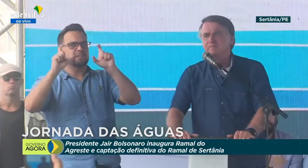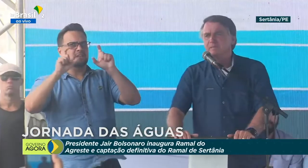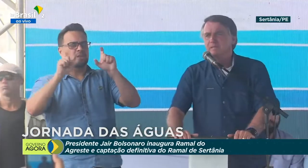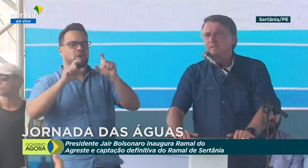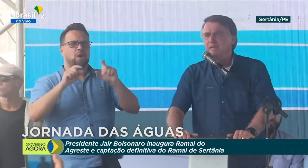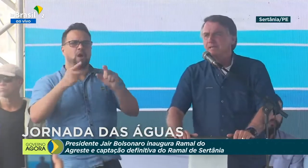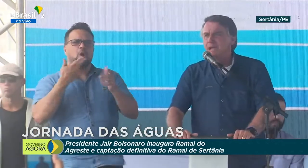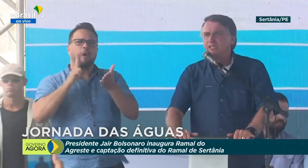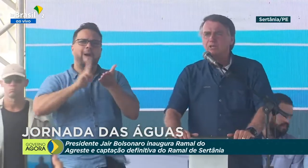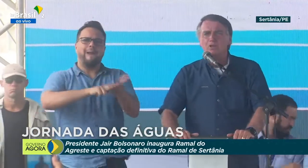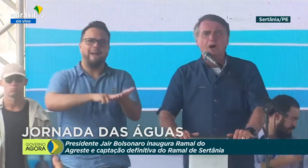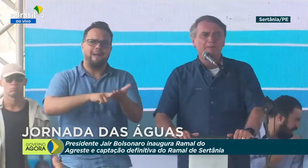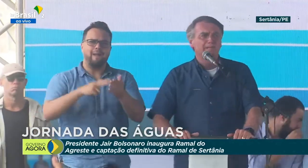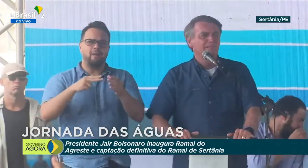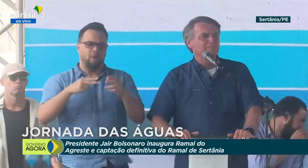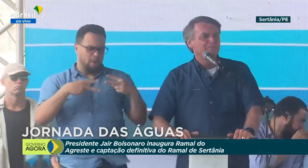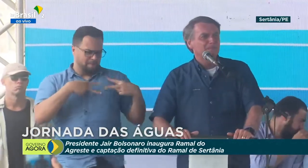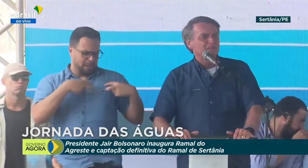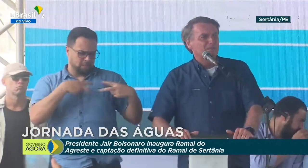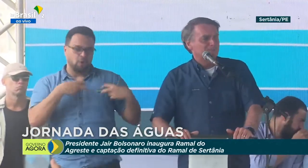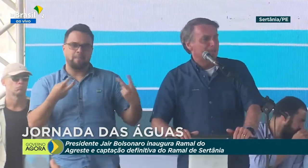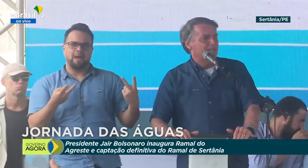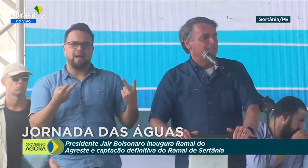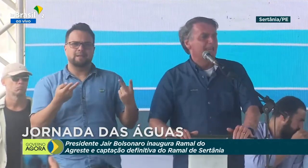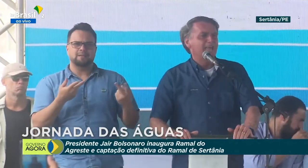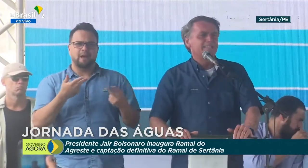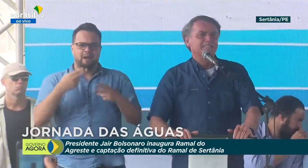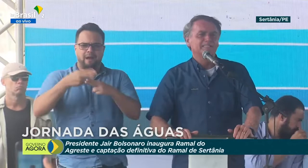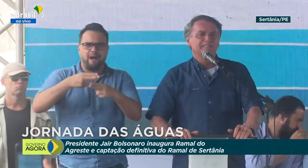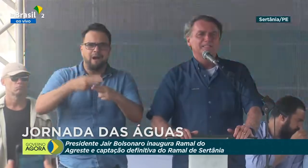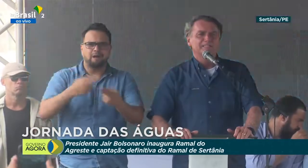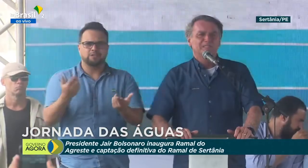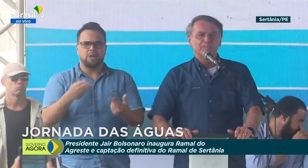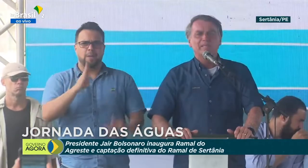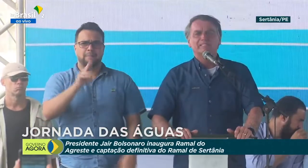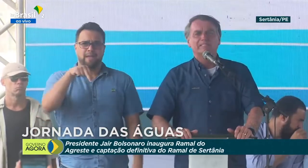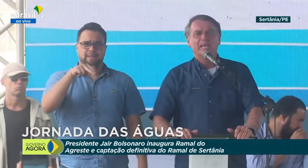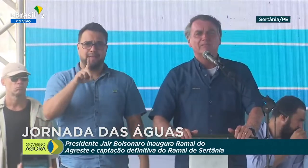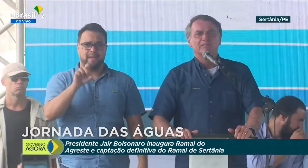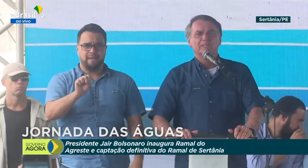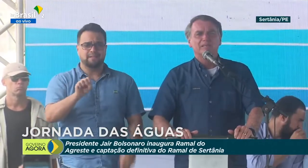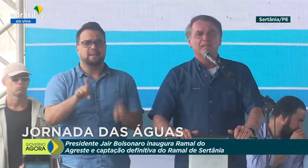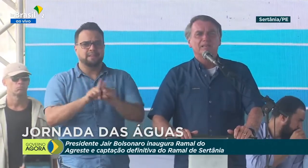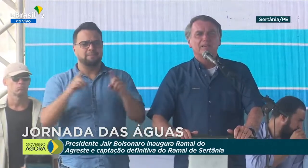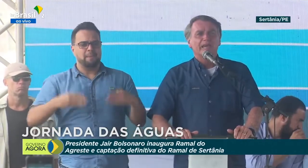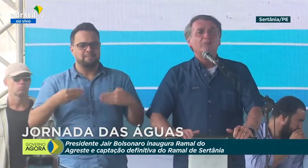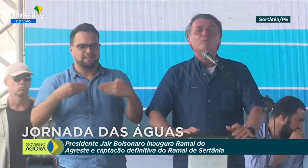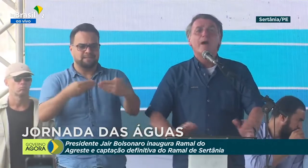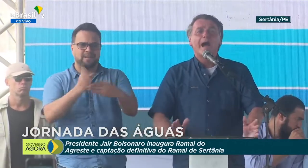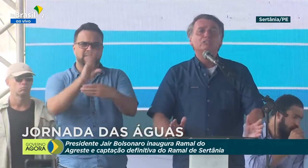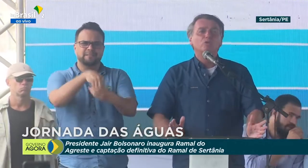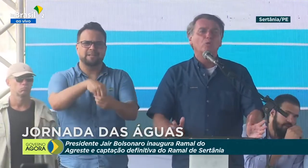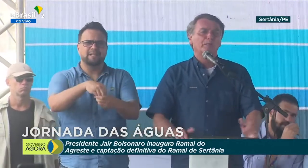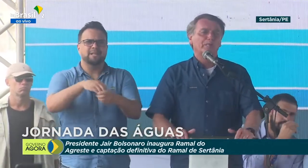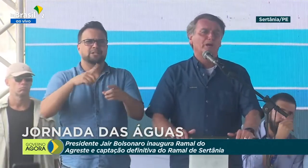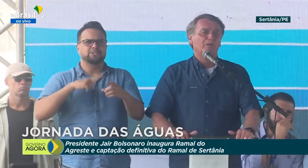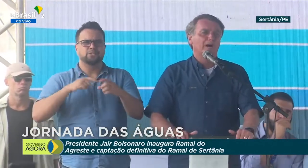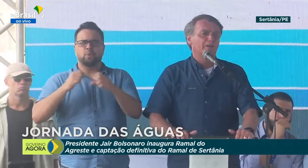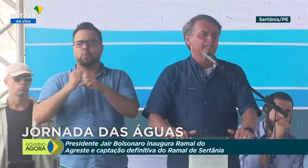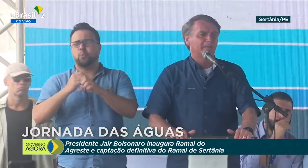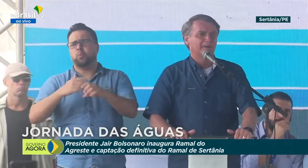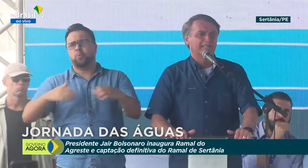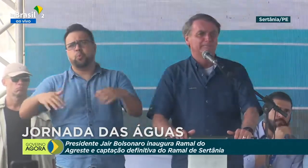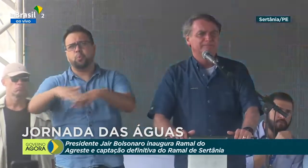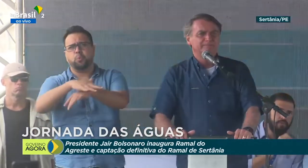Correios, Caixa Econômica, BNDES e ministérios. Era um mar de corrupção